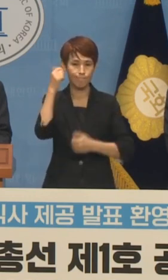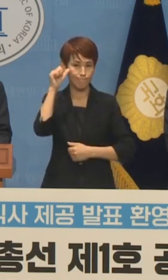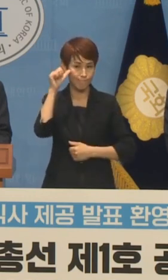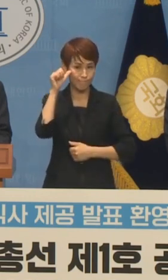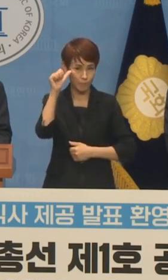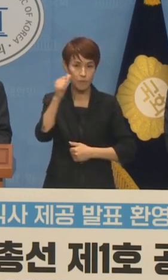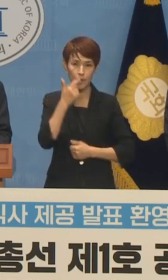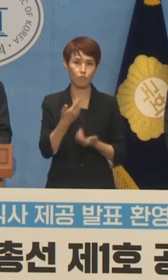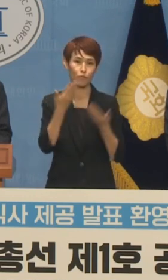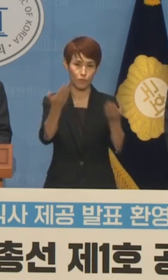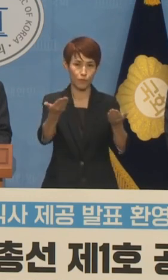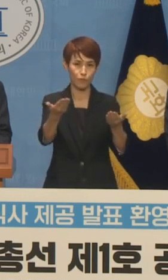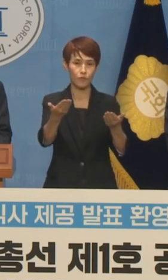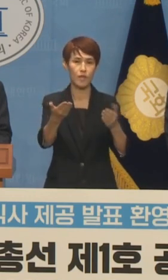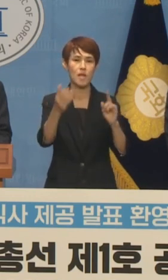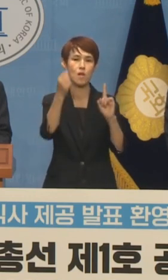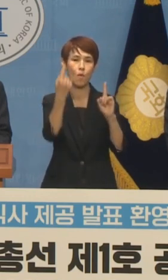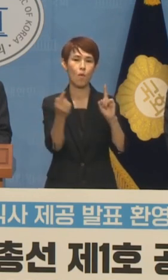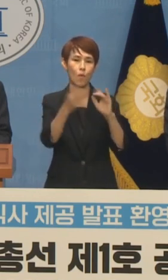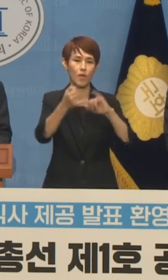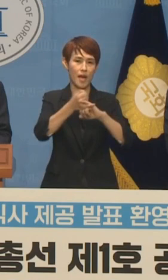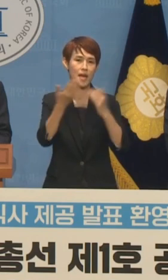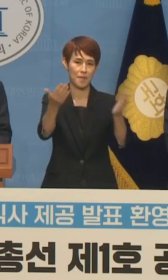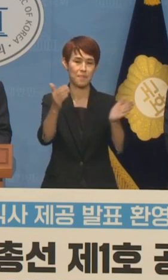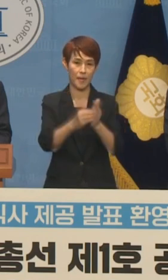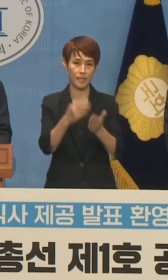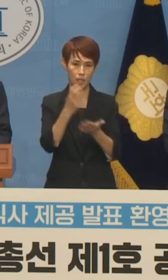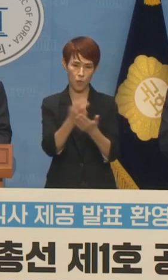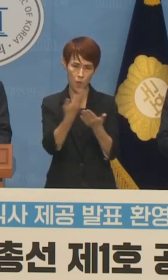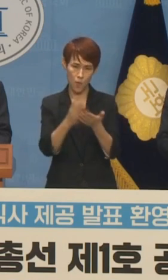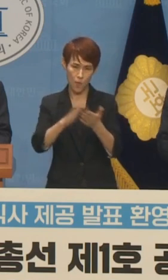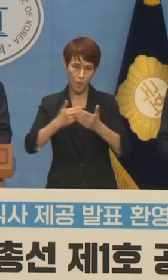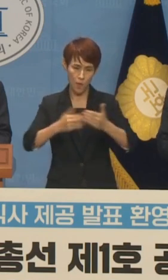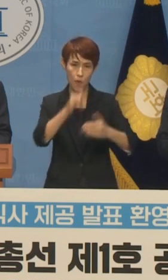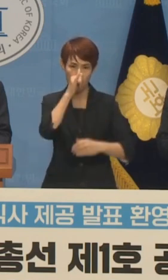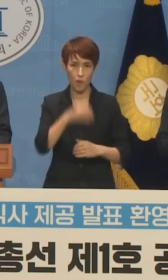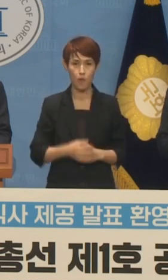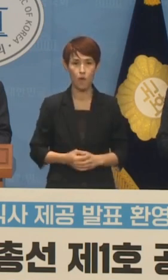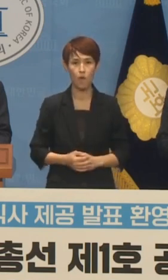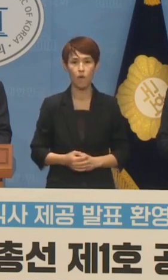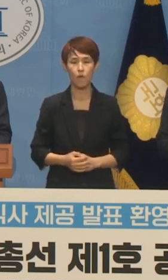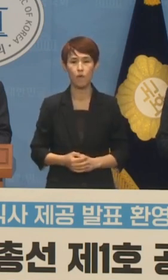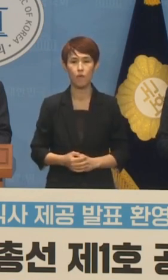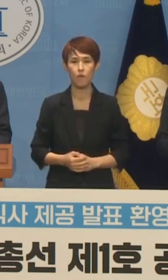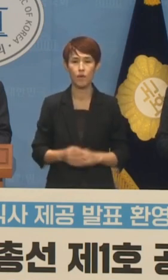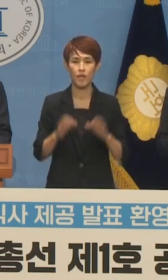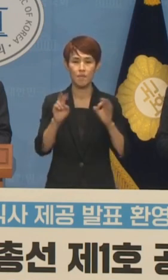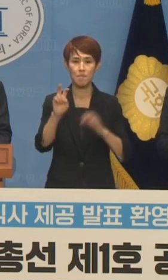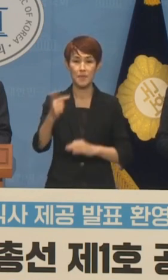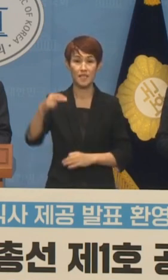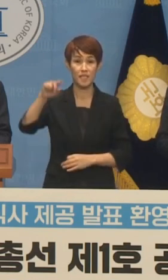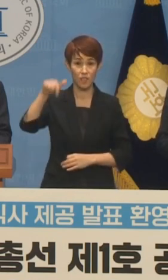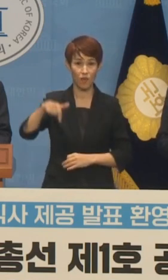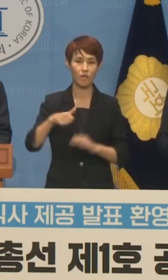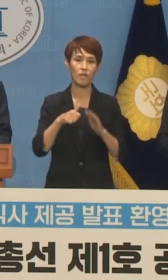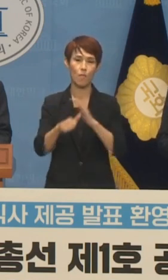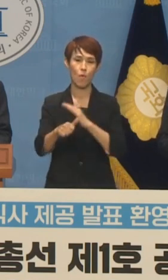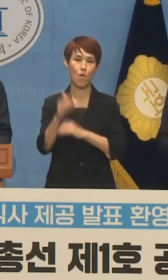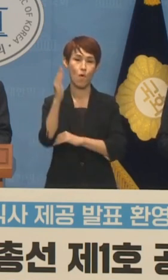제도 개선 등도 동시에 진행했습니다. 서울시당 총선기획단 소속 김민석 의원이 대표